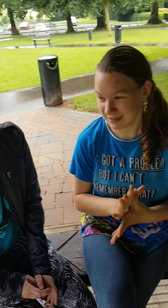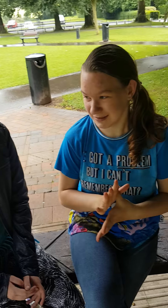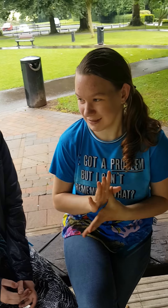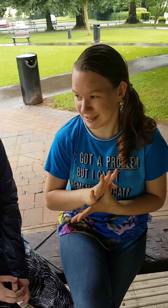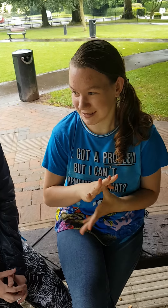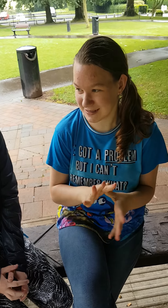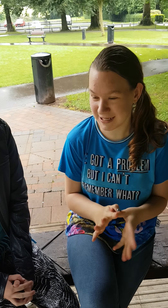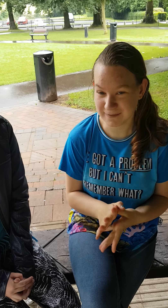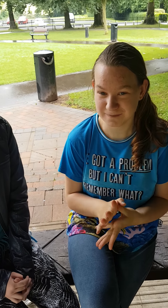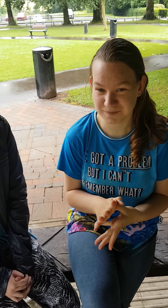Jedenasty.